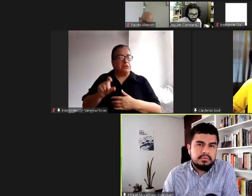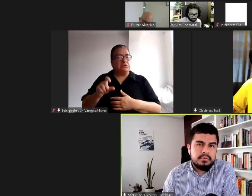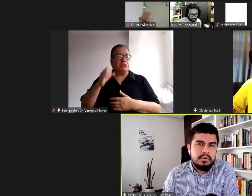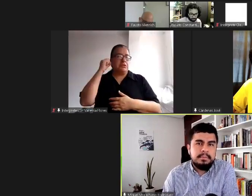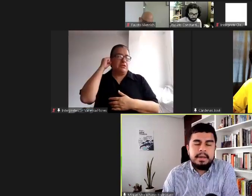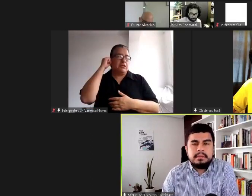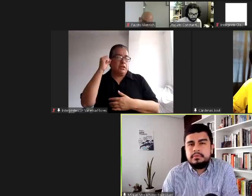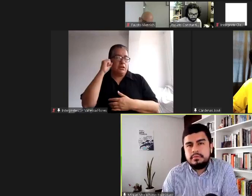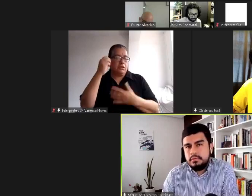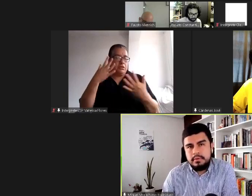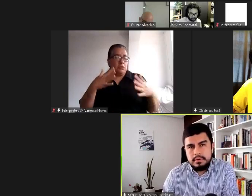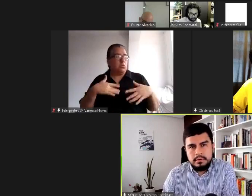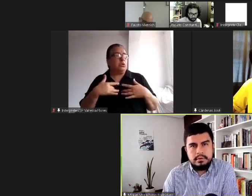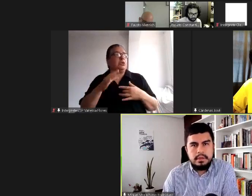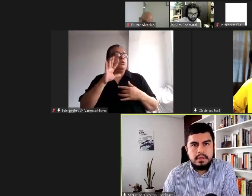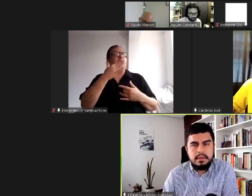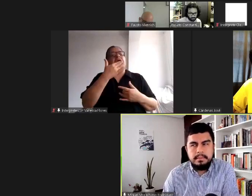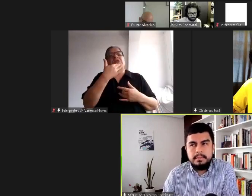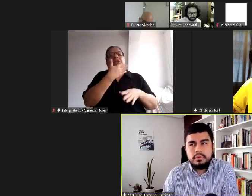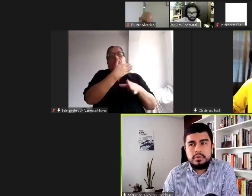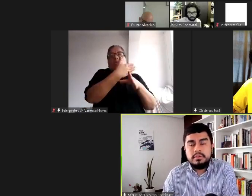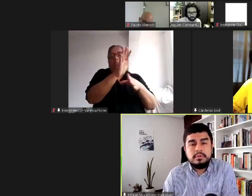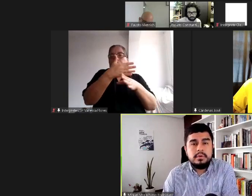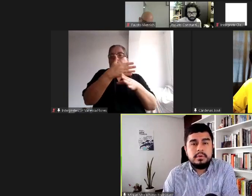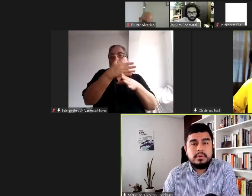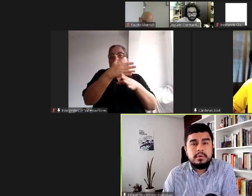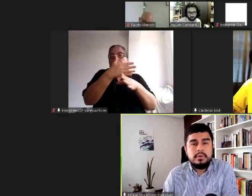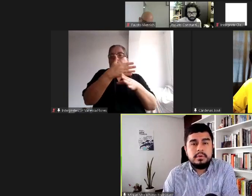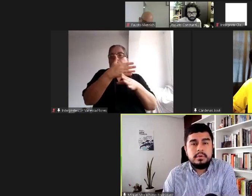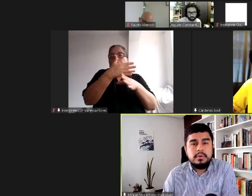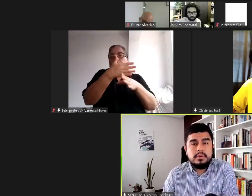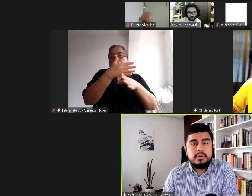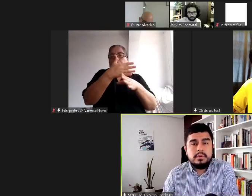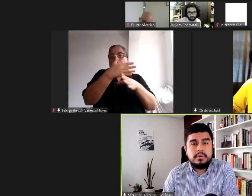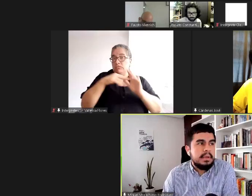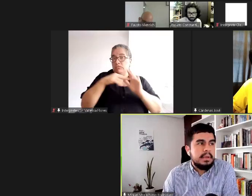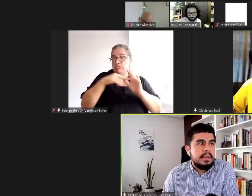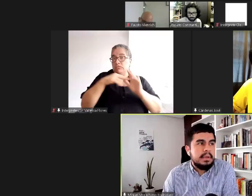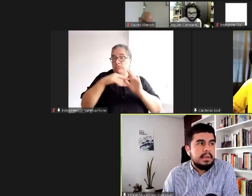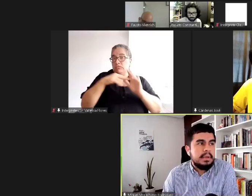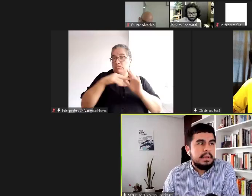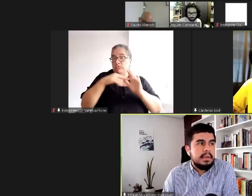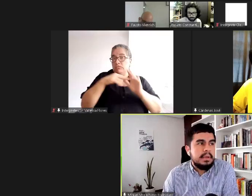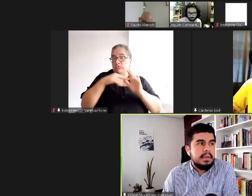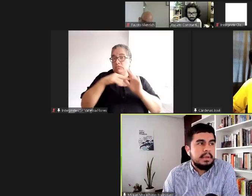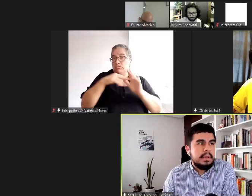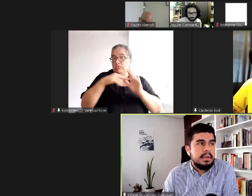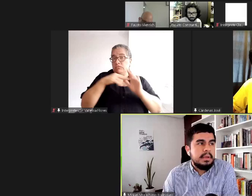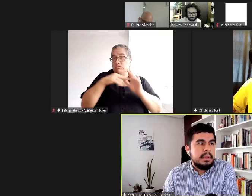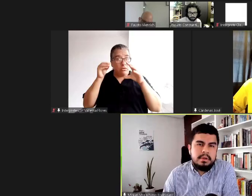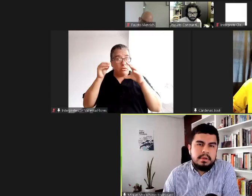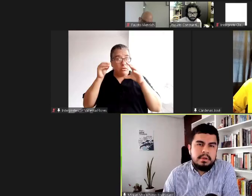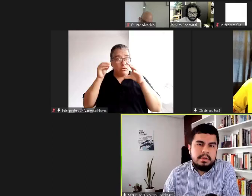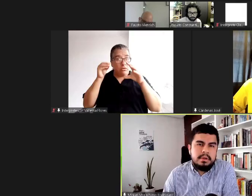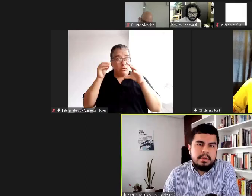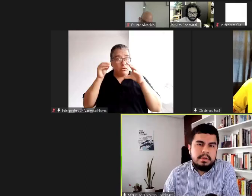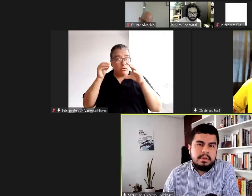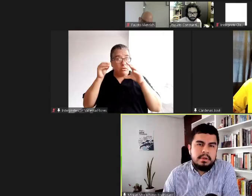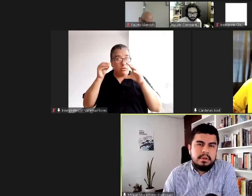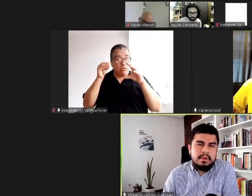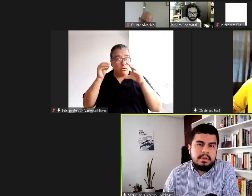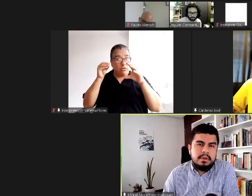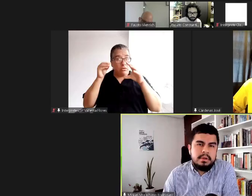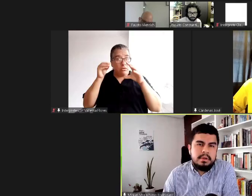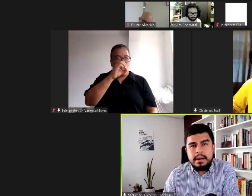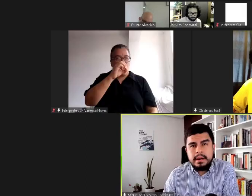términos comparte su software, ¿no? Mucho del software que nosotros usamos, imagínense algo como Google Chrome, por ejemplo, que ustedes muchos